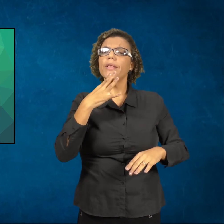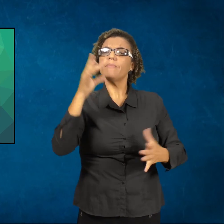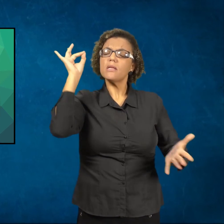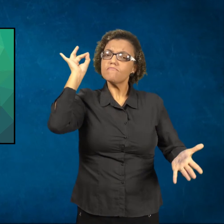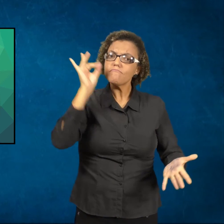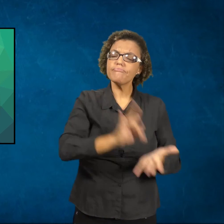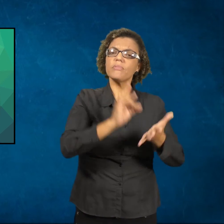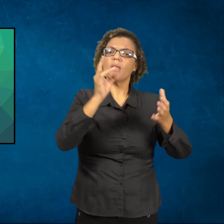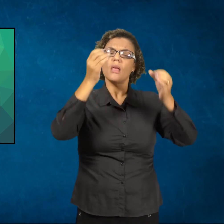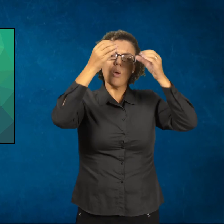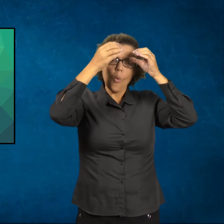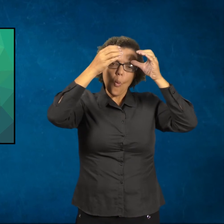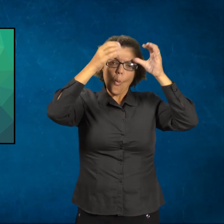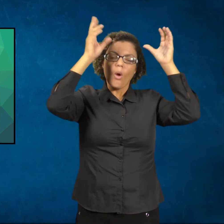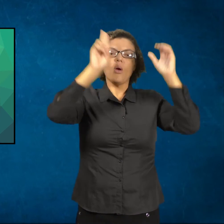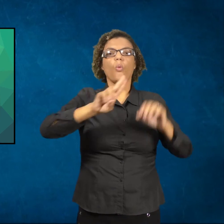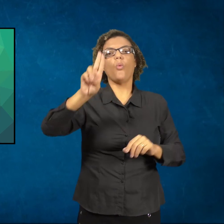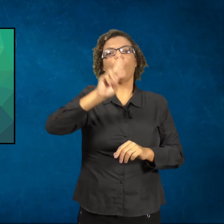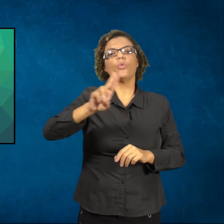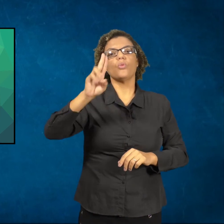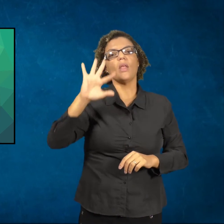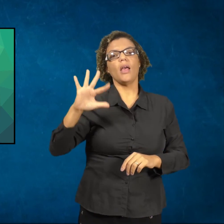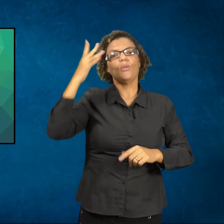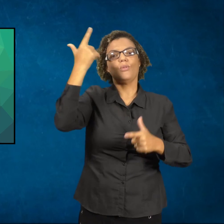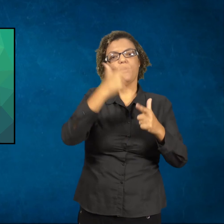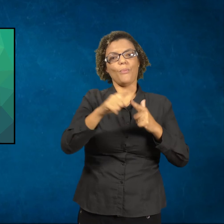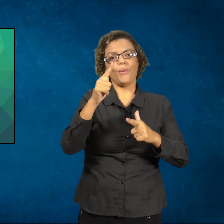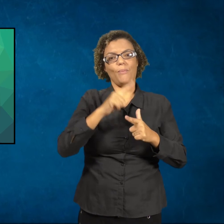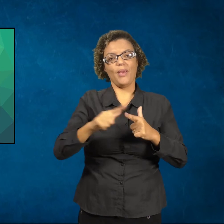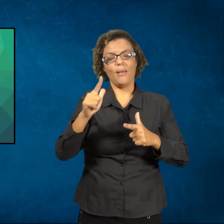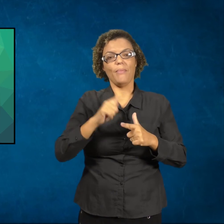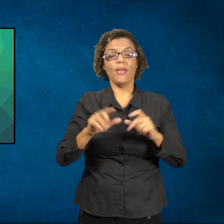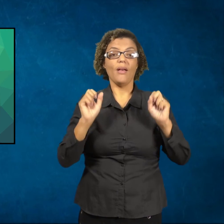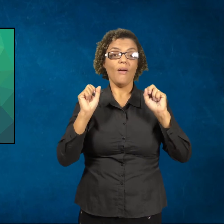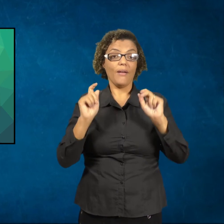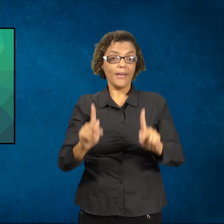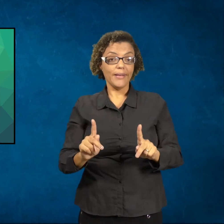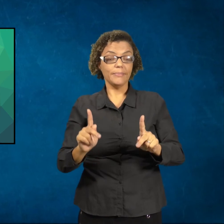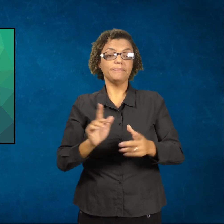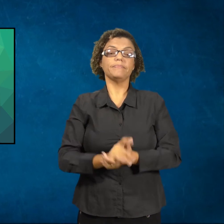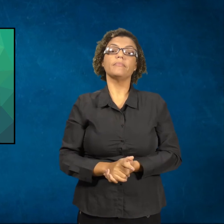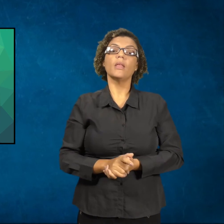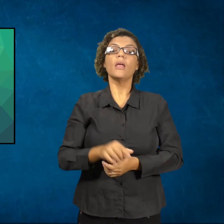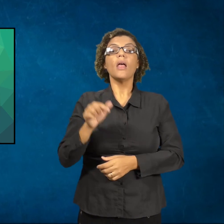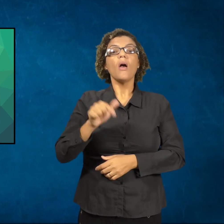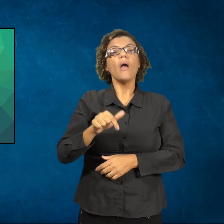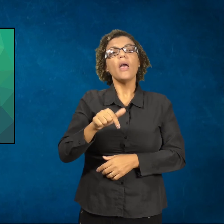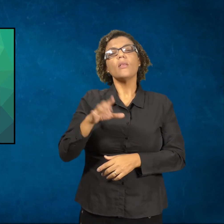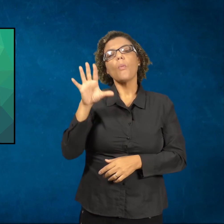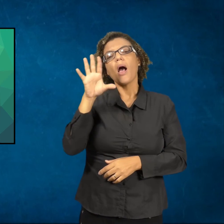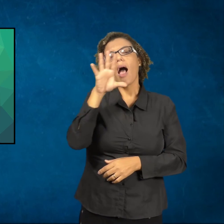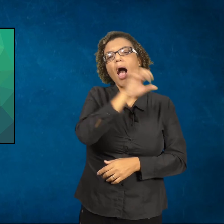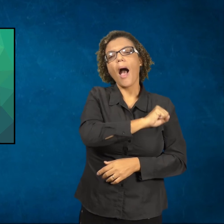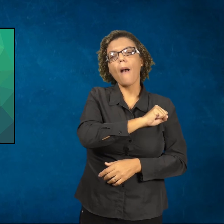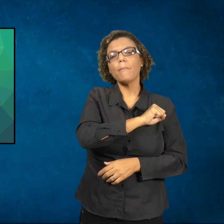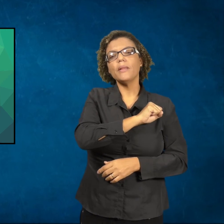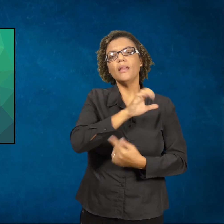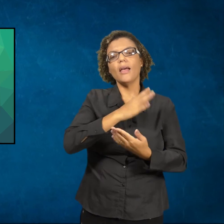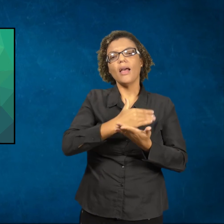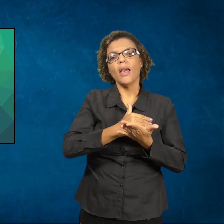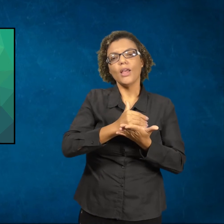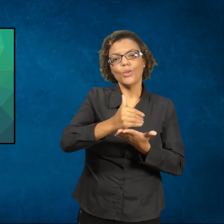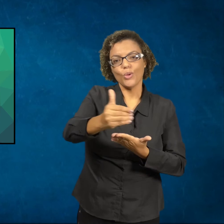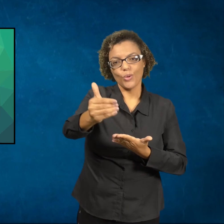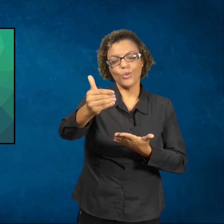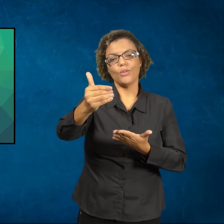fato útil na resolução daqueles problemas. Tá joia? Essa foi uma breve introdução,